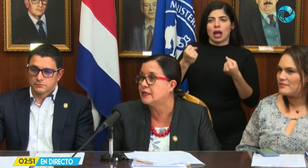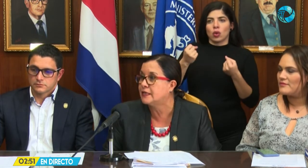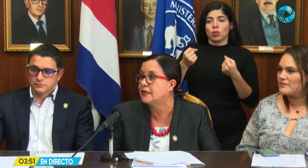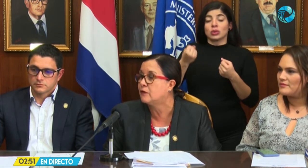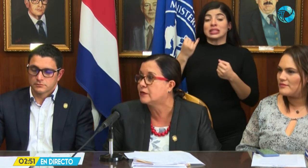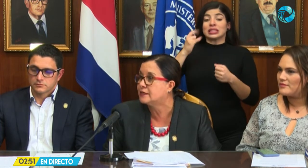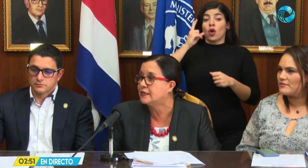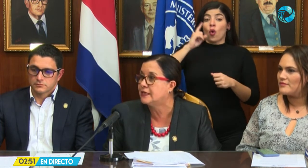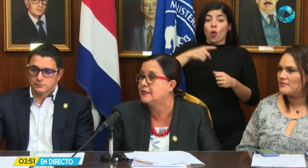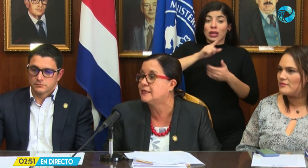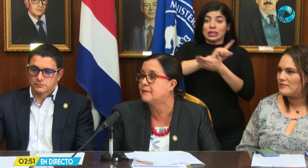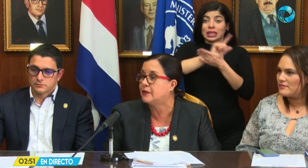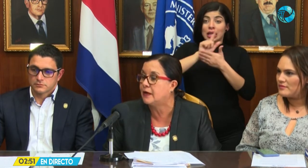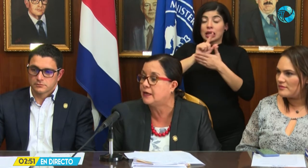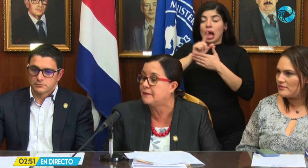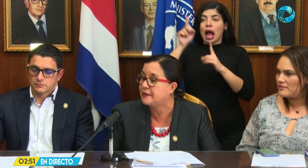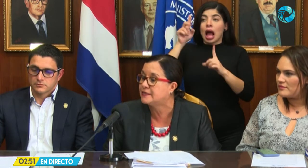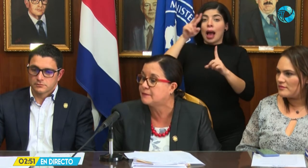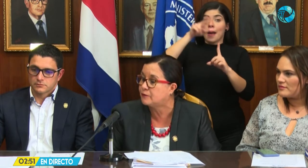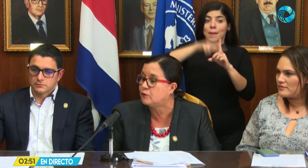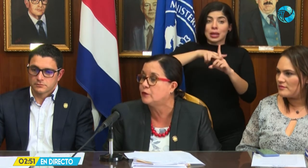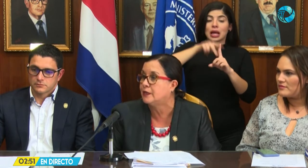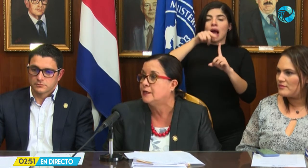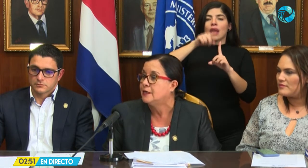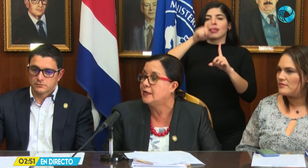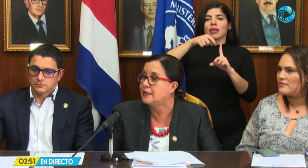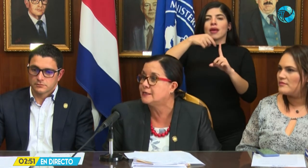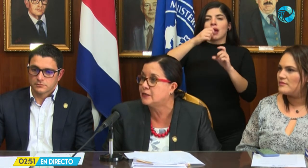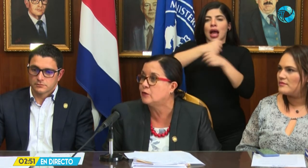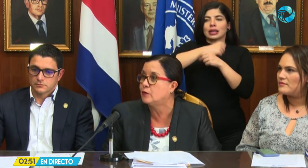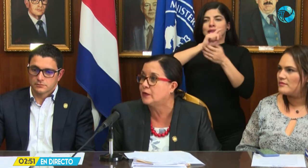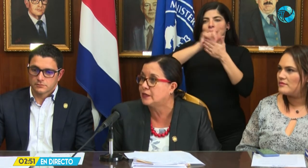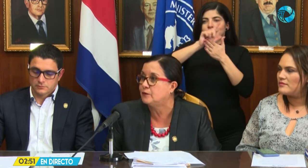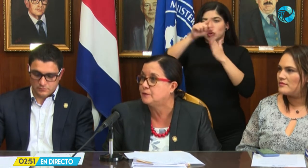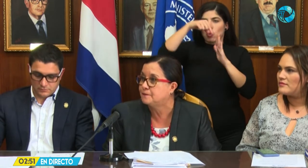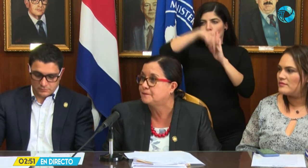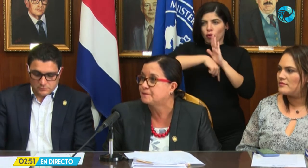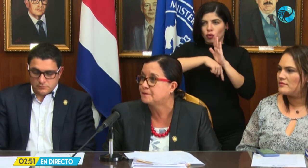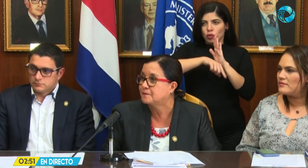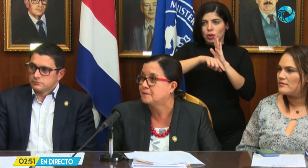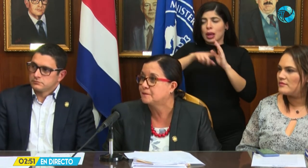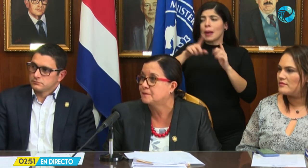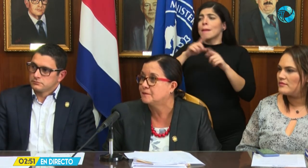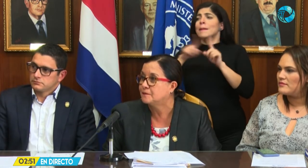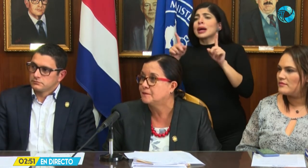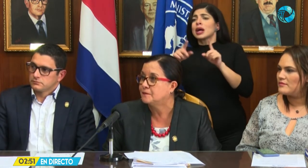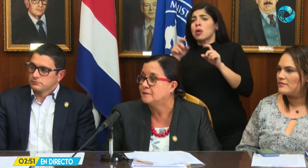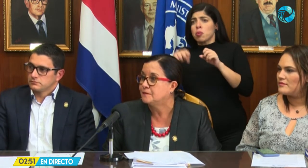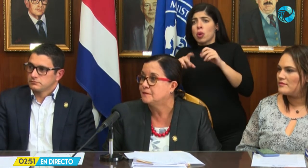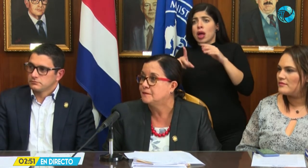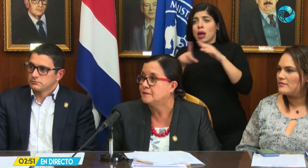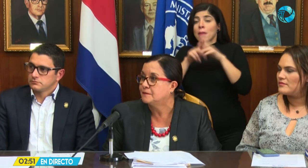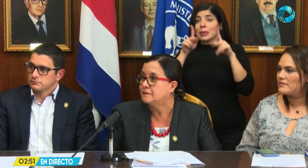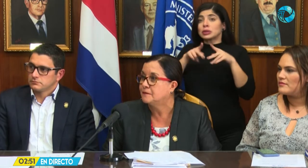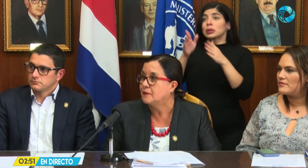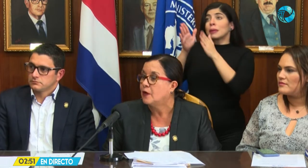orden sanitaria, lo que sigue es la limpieza profunda en el centro educativo. Pero eso puede surgir a solicitud